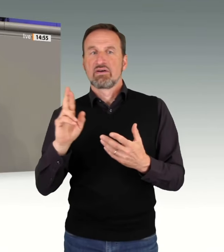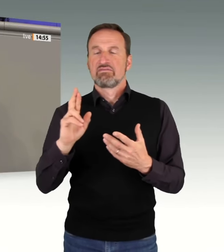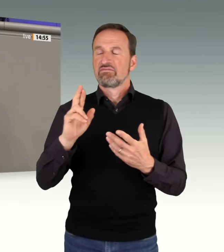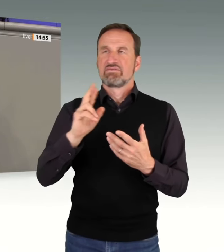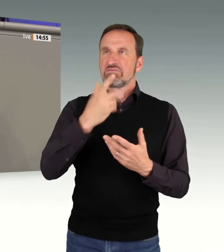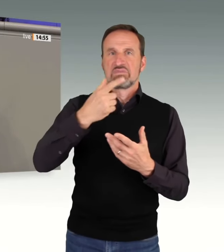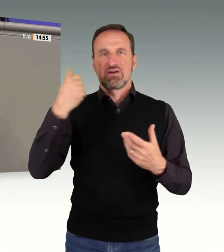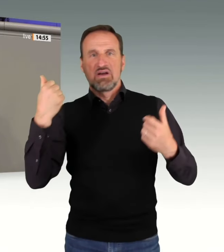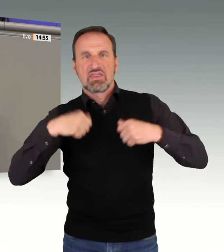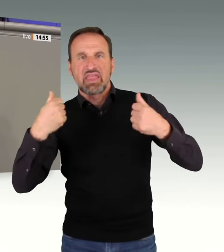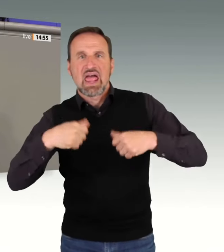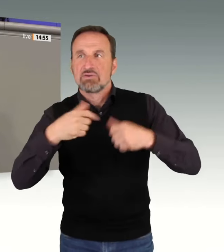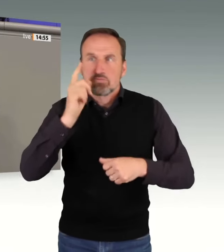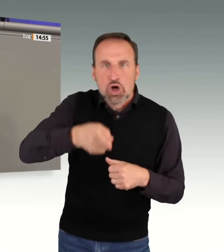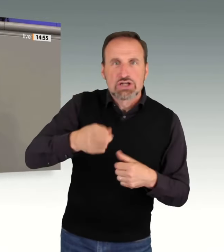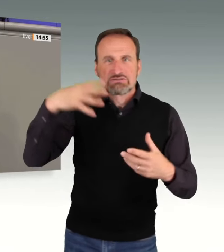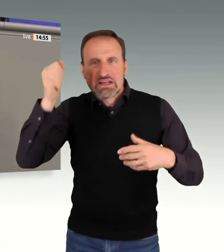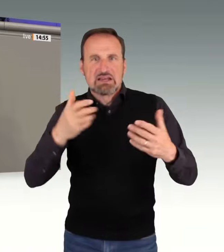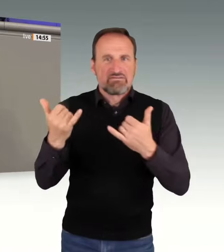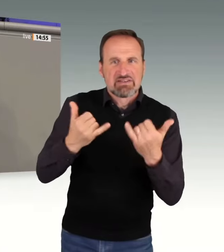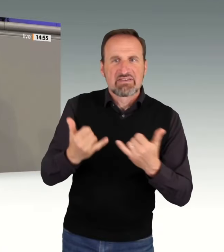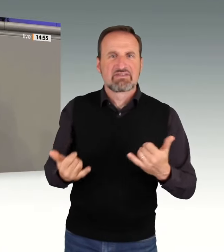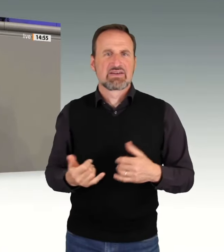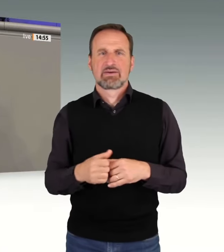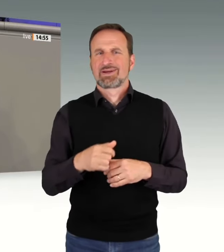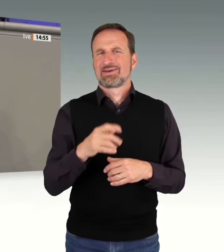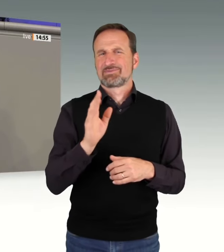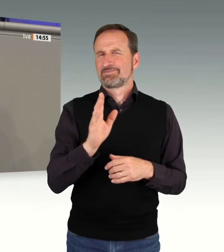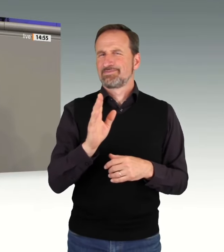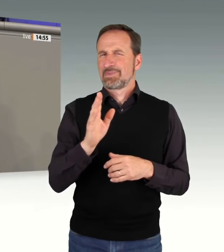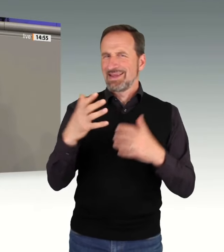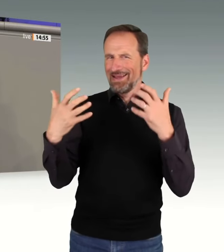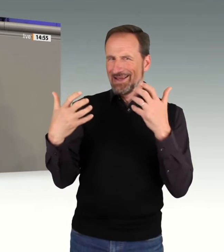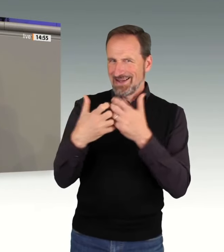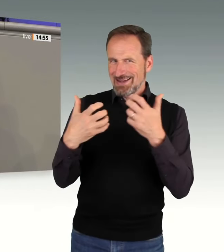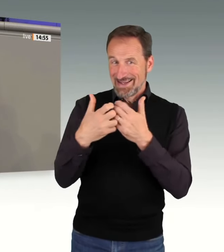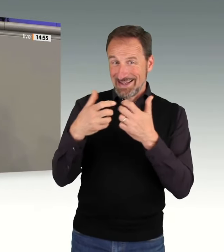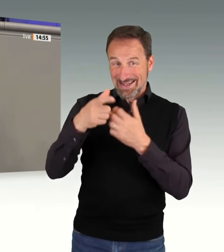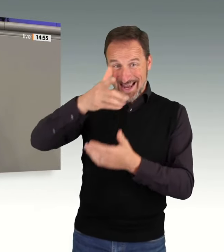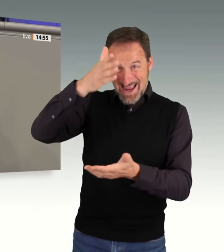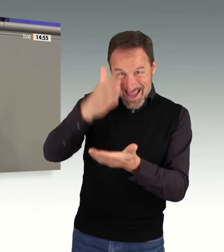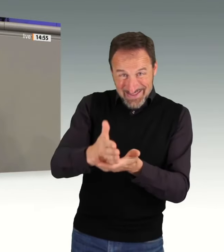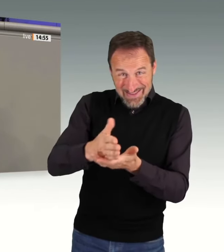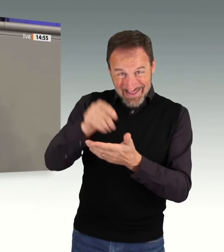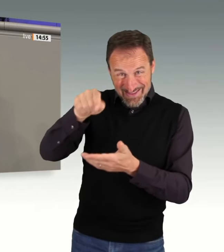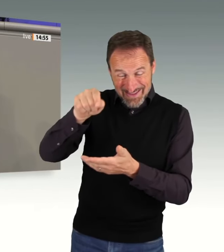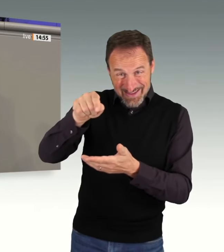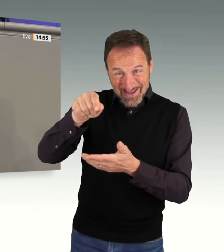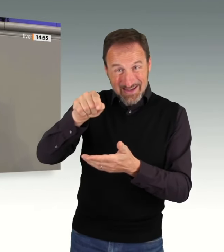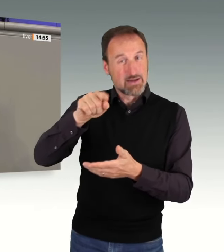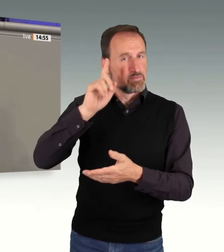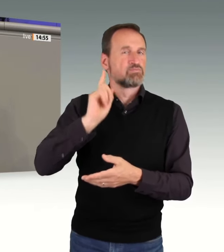Wiederherstellung der Sicherheit und der Bewegung zum echten Frieden anzufangen, nach und nach die Wirkung des UNO-Charta und